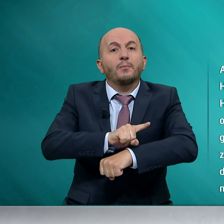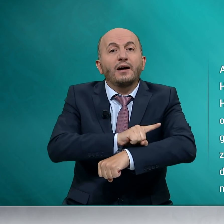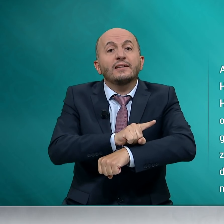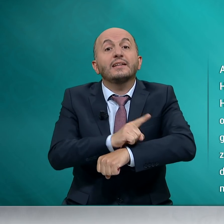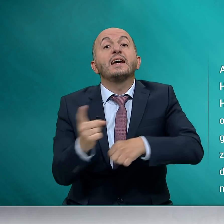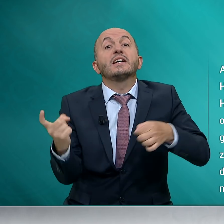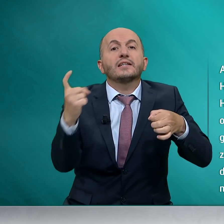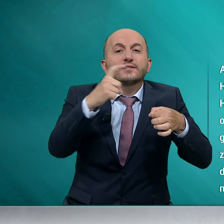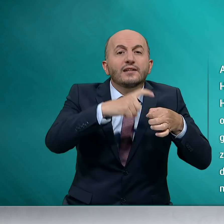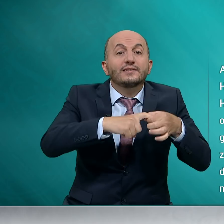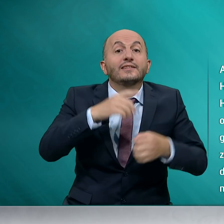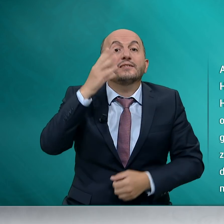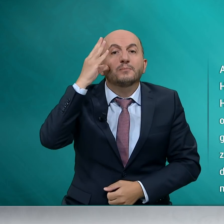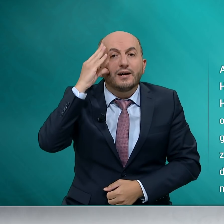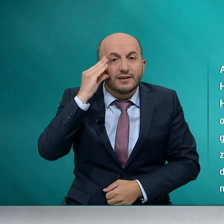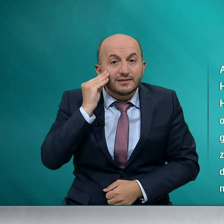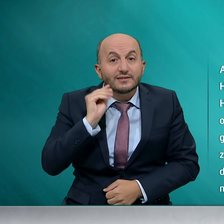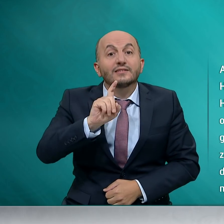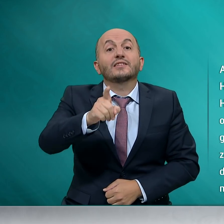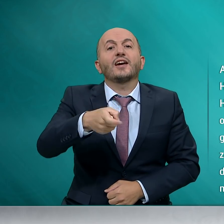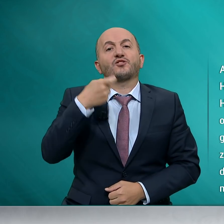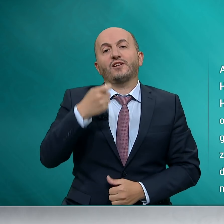zaman hicretin manasını keşfeder.